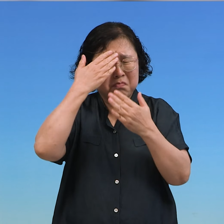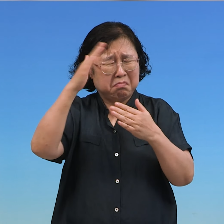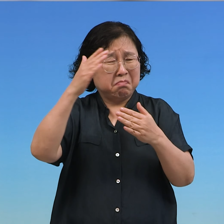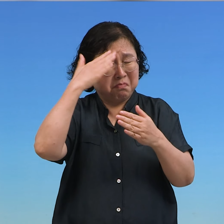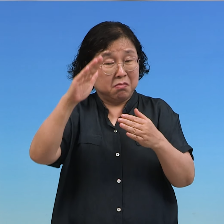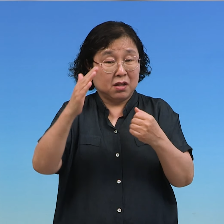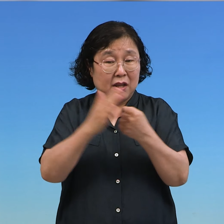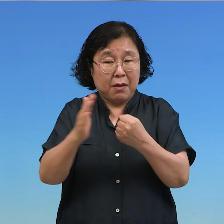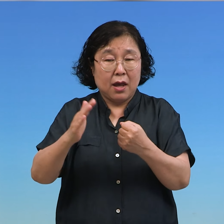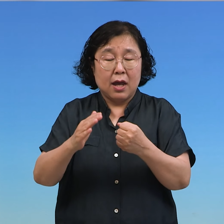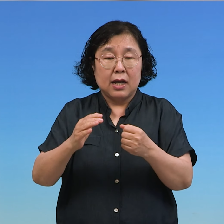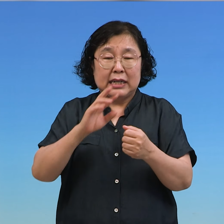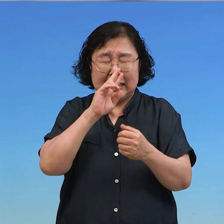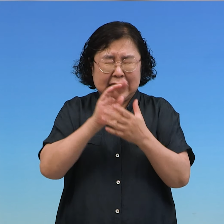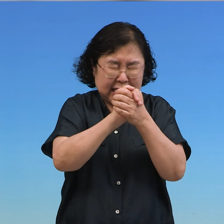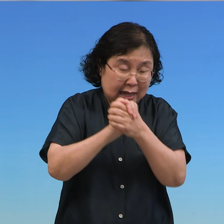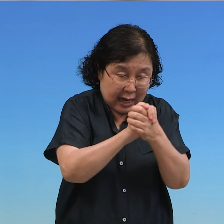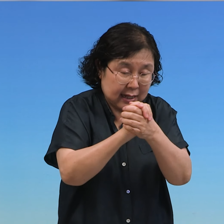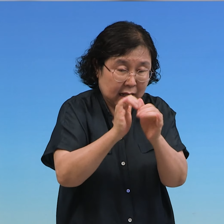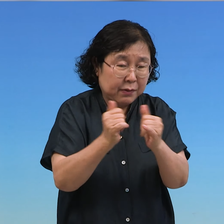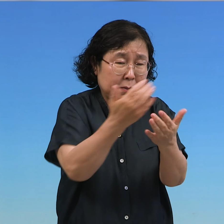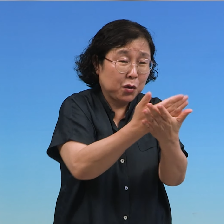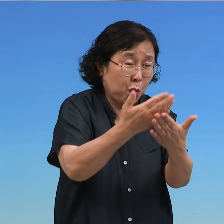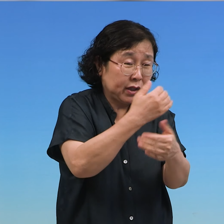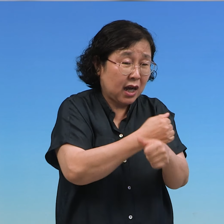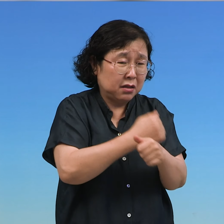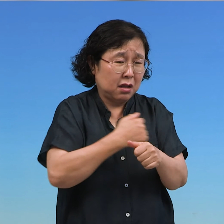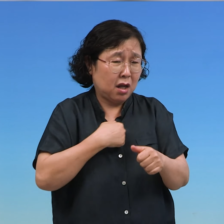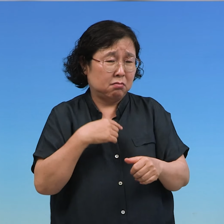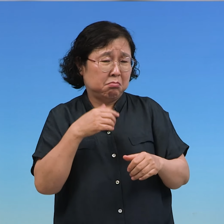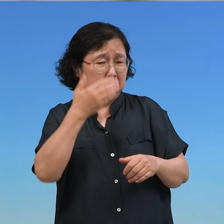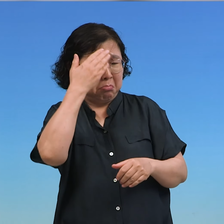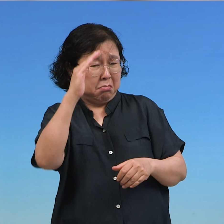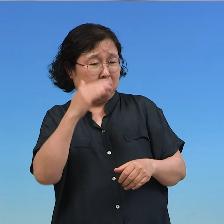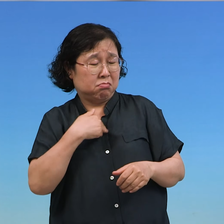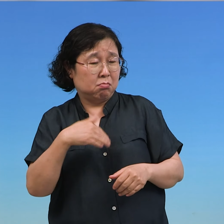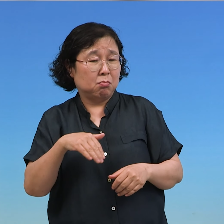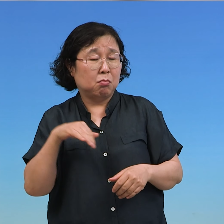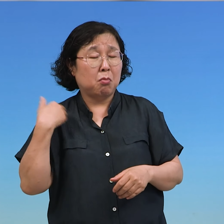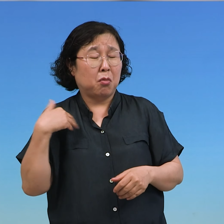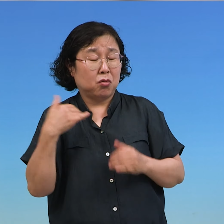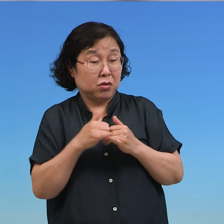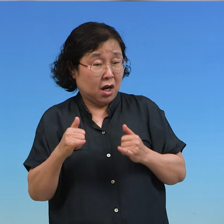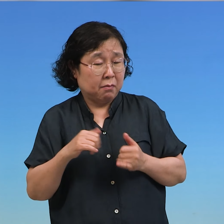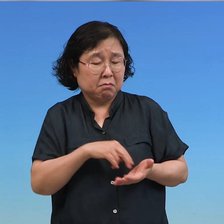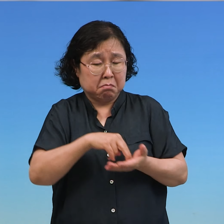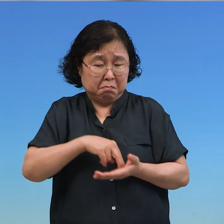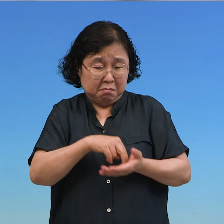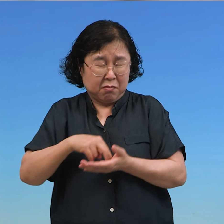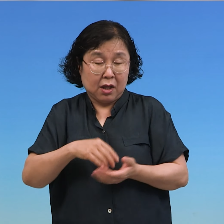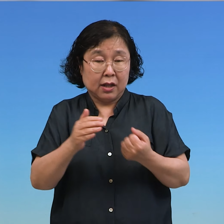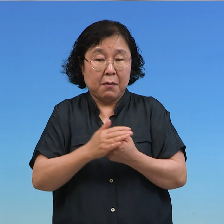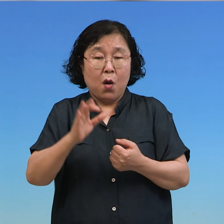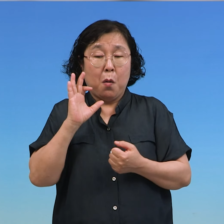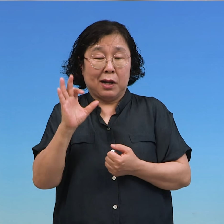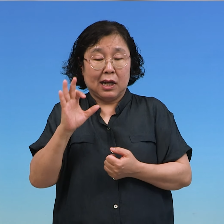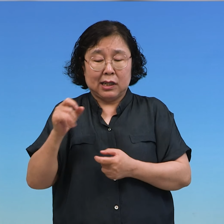사람이에요 다 자기들끼리 권산이 호호 막 그리고 하는데 나 아는 사람 아무도 없어요 너무 외로워가지고